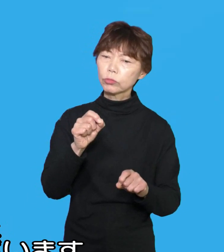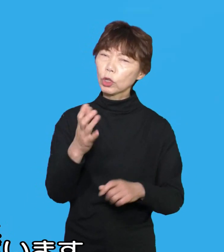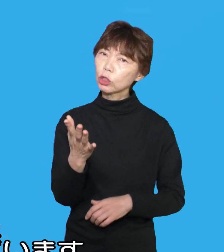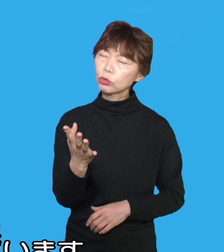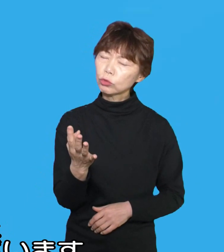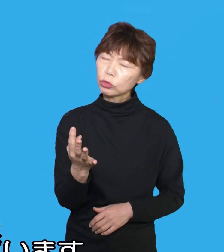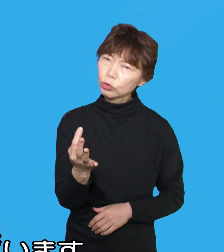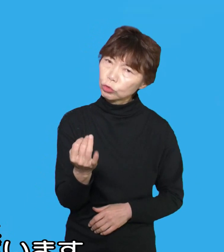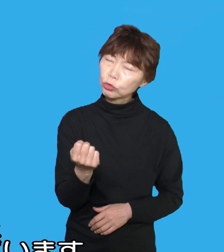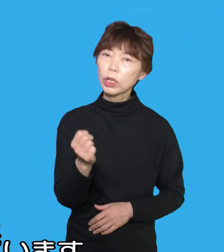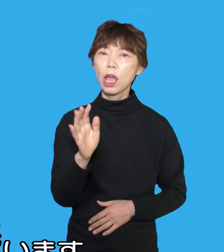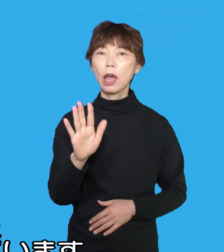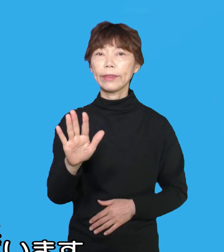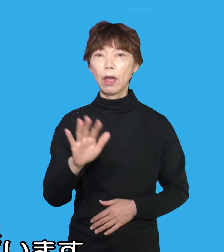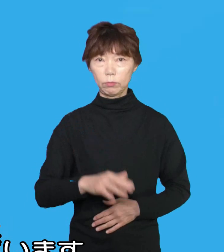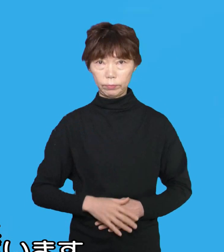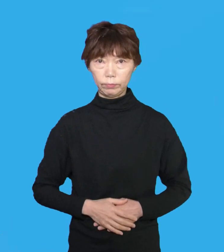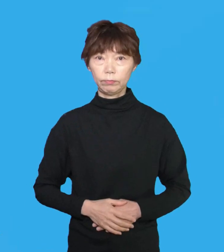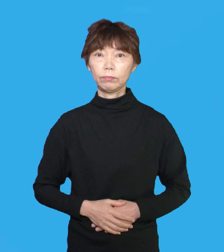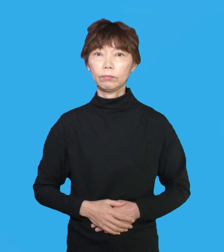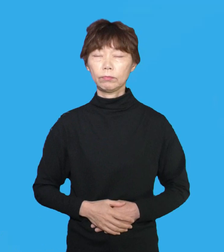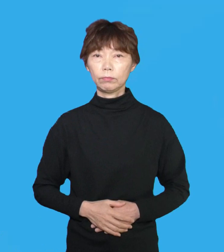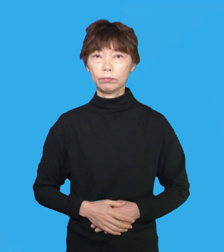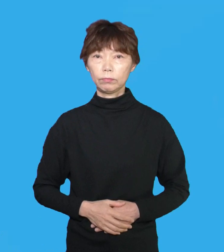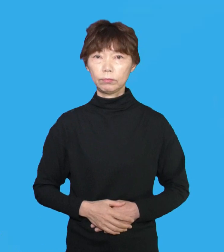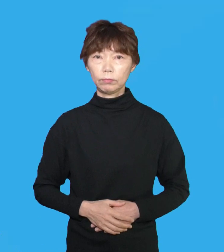あったというところでございます。